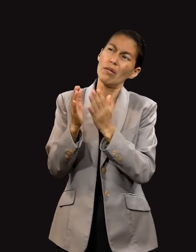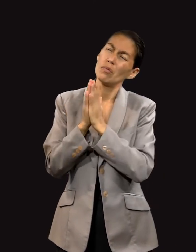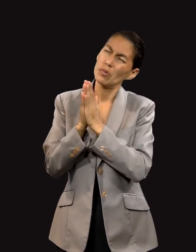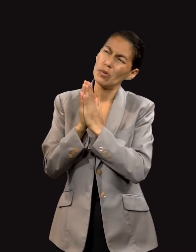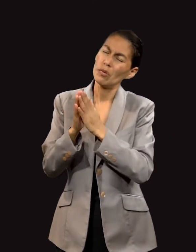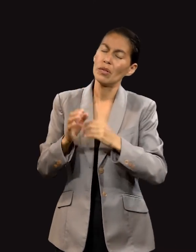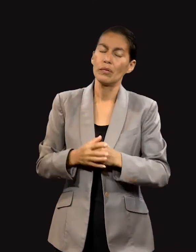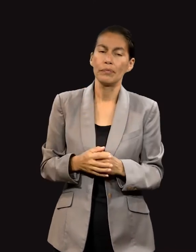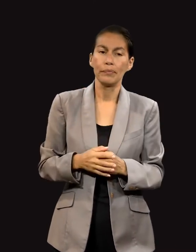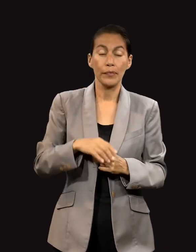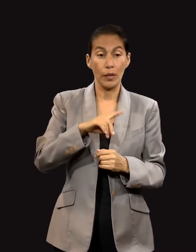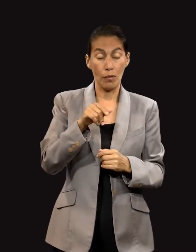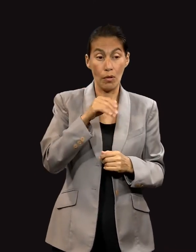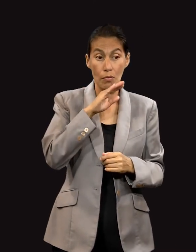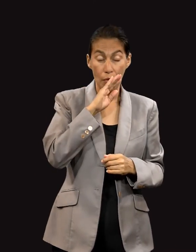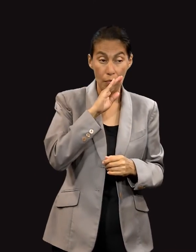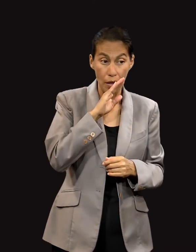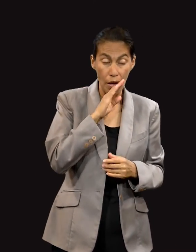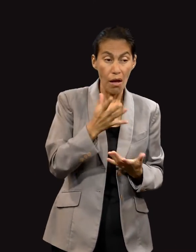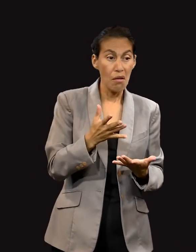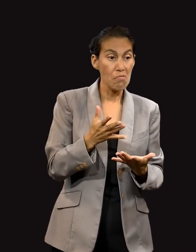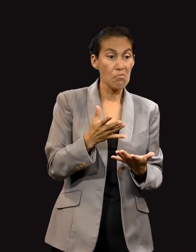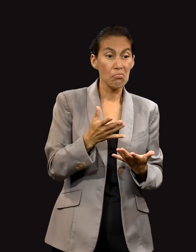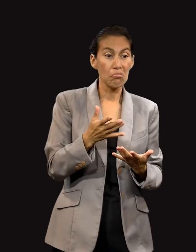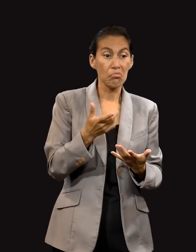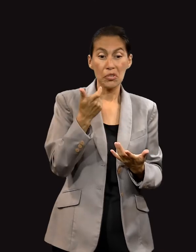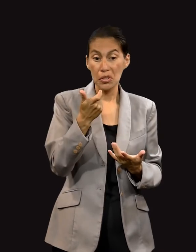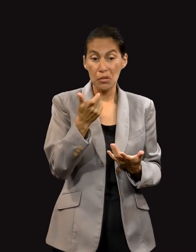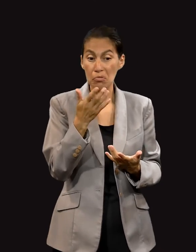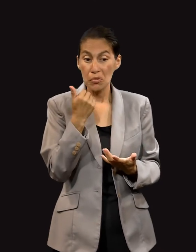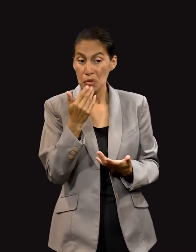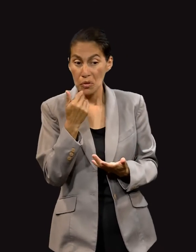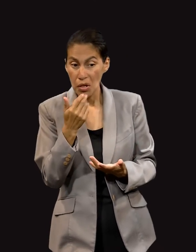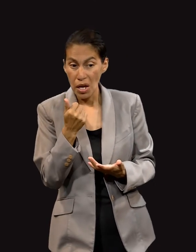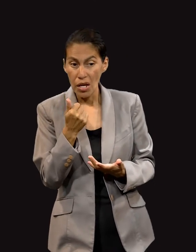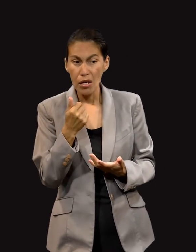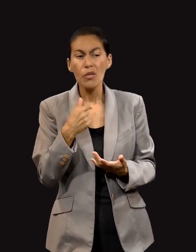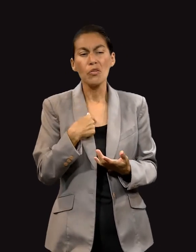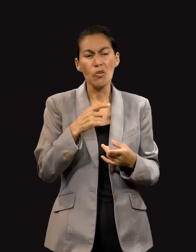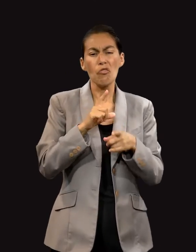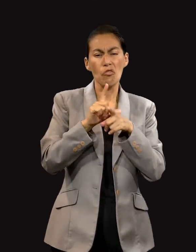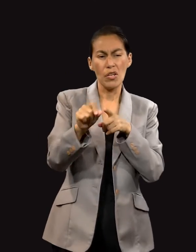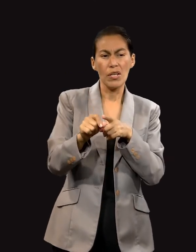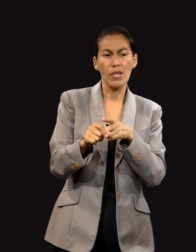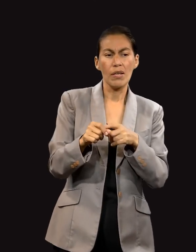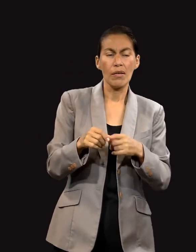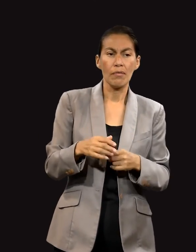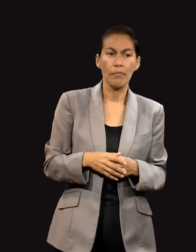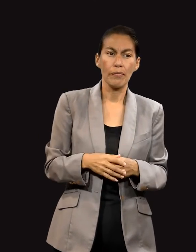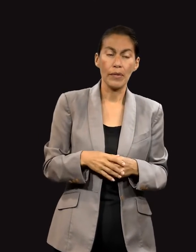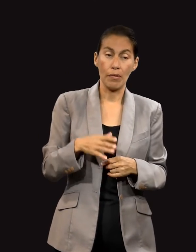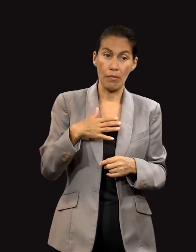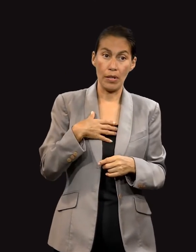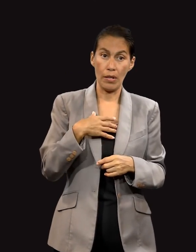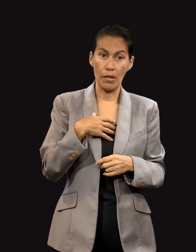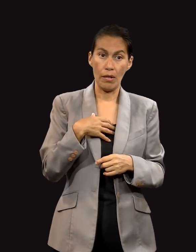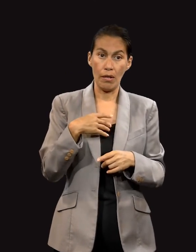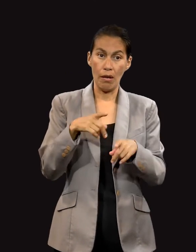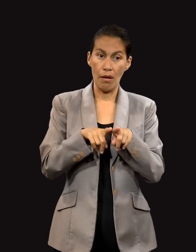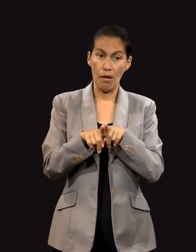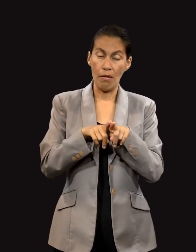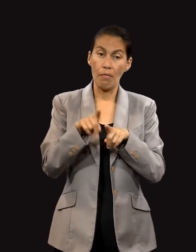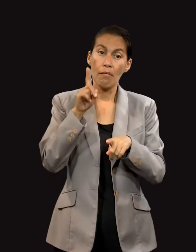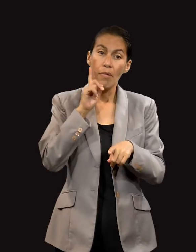yo fui por ella. Y llegué con mi hermana y le dije, vengo por mi mamá. ¿Qué edad más o menos tenía su mami?